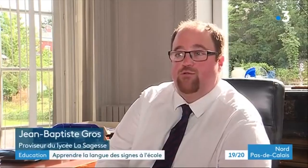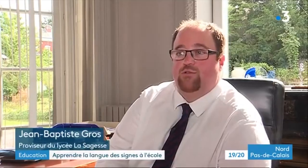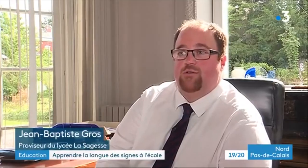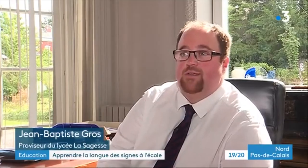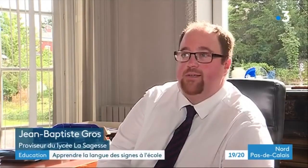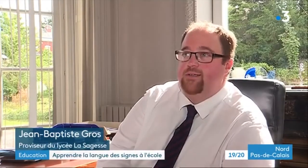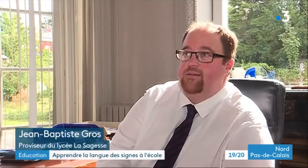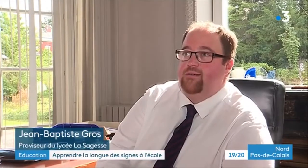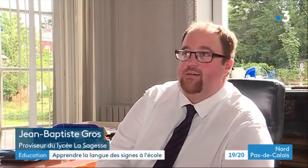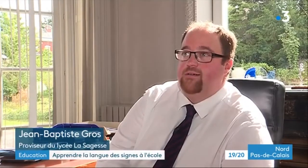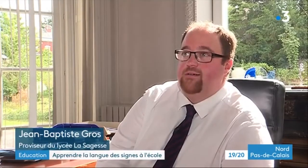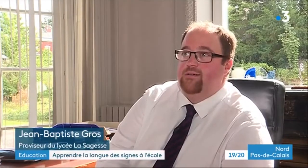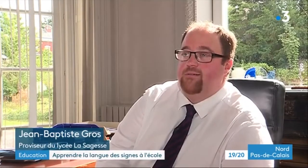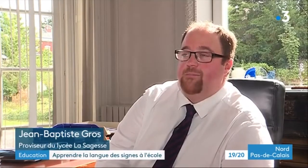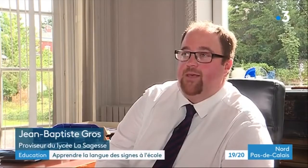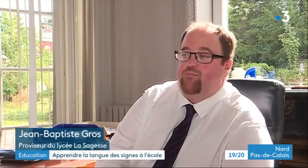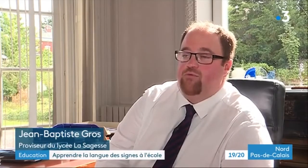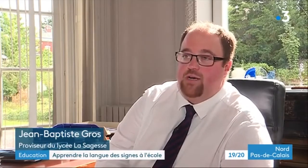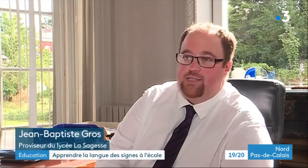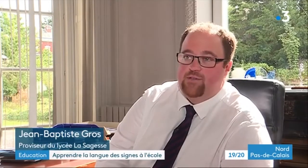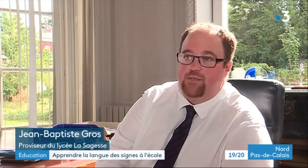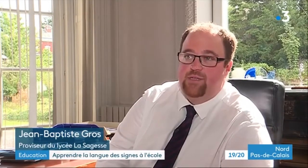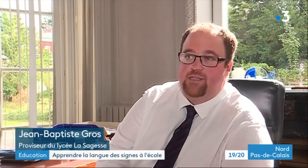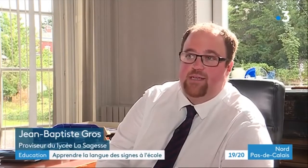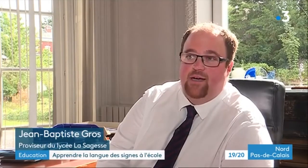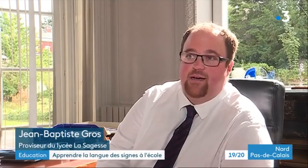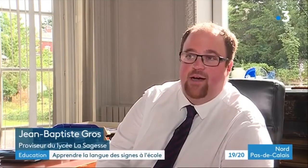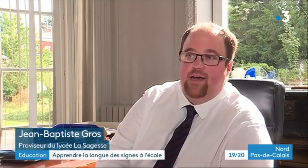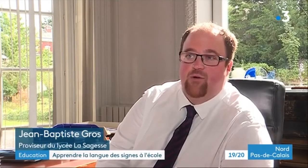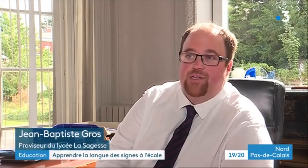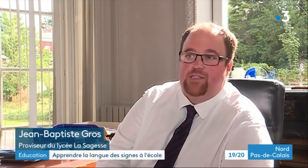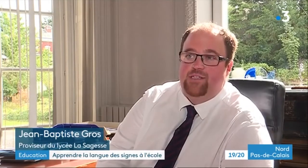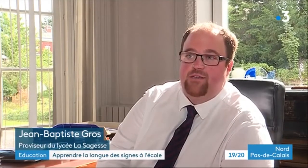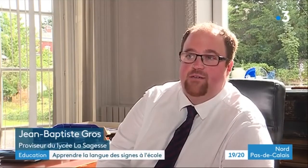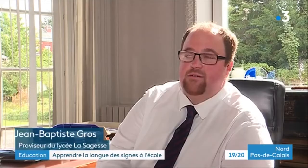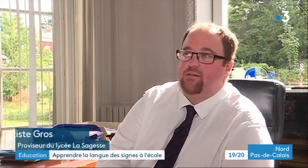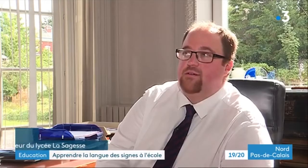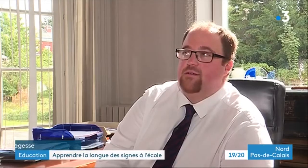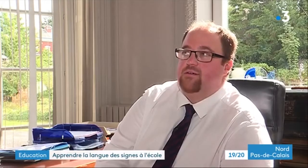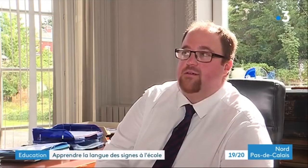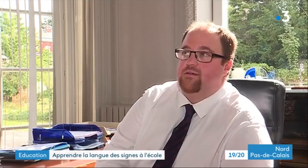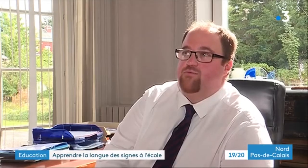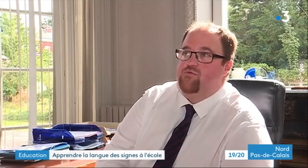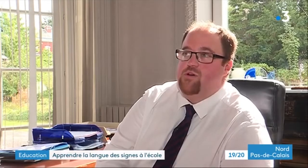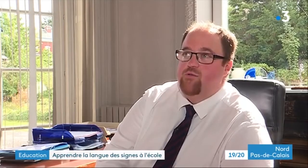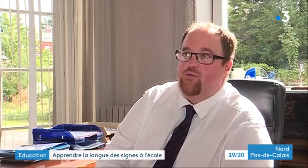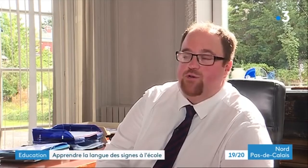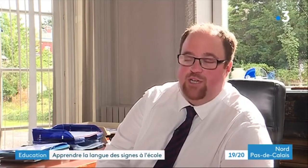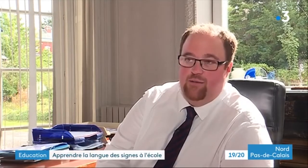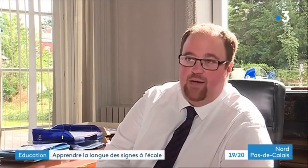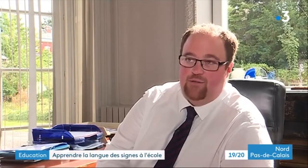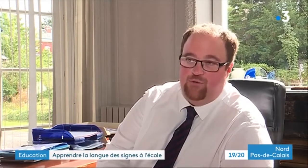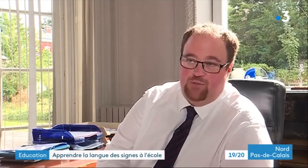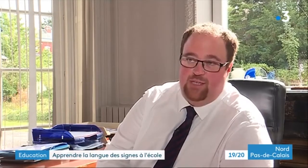autres et pouvoir les sensibiliser à la langue des signes, pouvoir franchir la barrière du